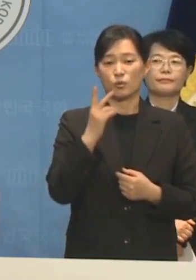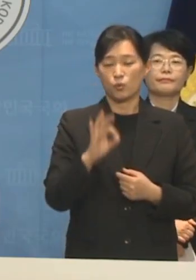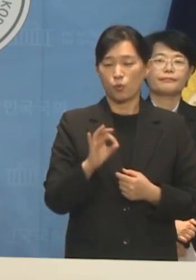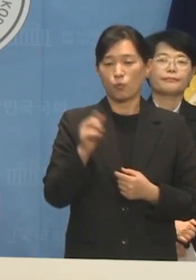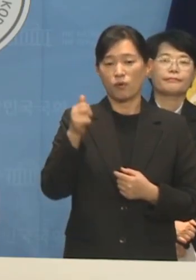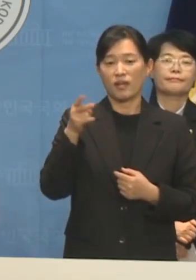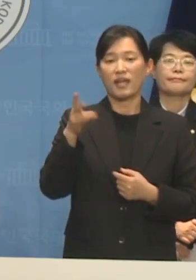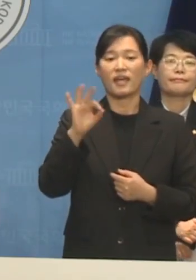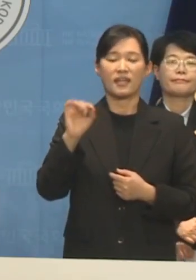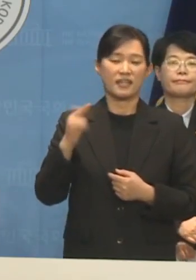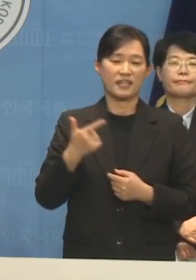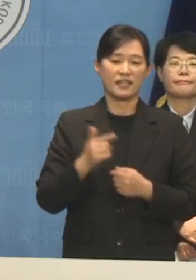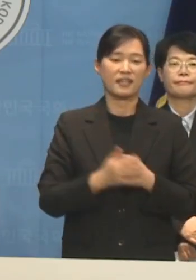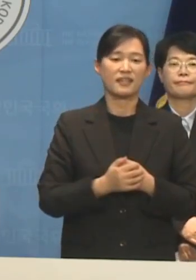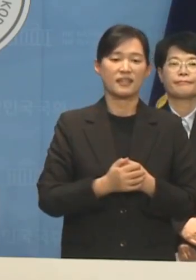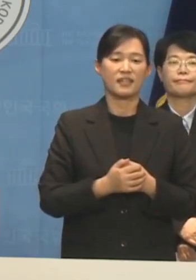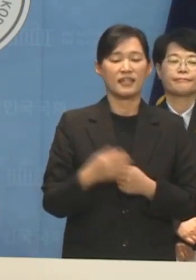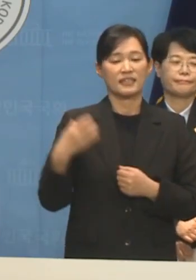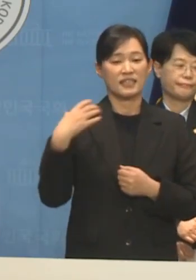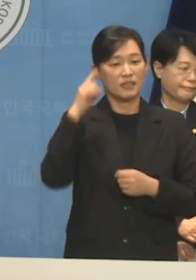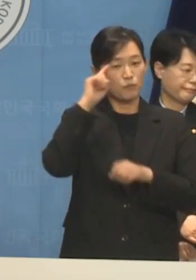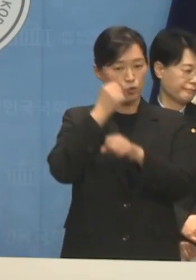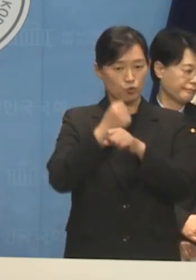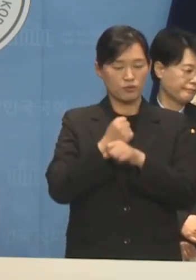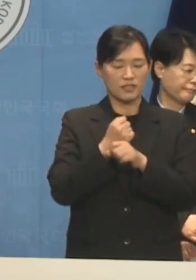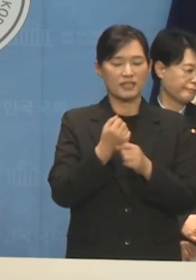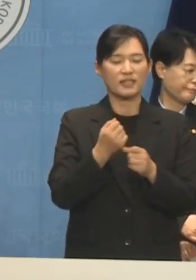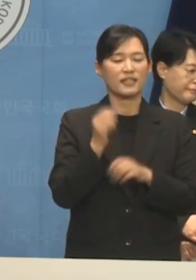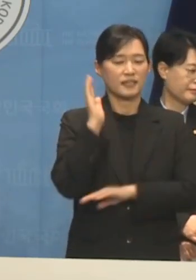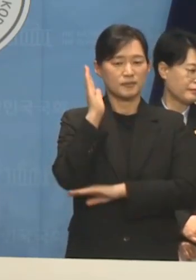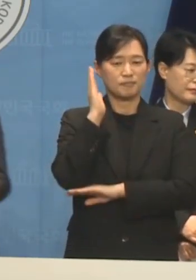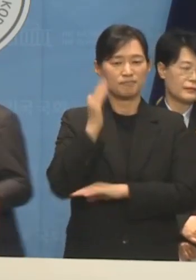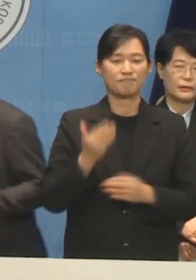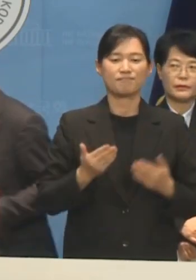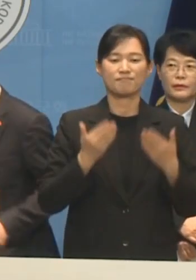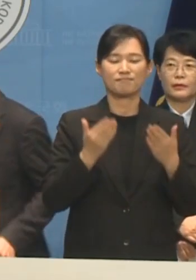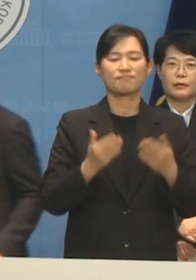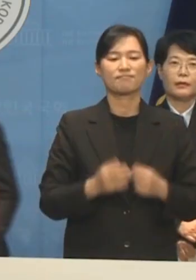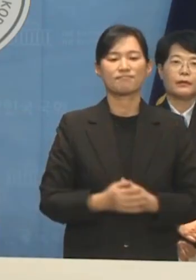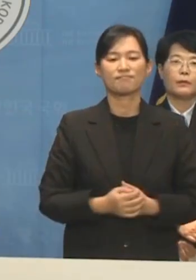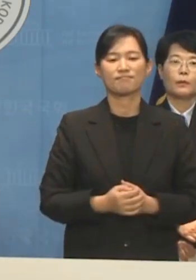생명안전포럼 공동대표님과 김남희 책임연구위원님께서 함께 낭독해 주시겠습니다.